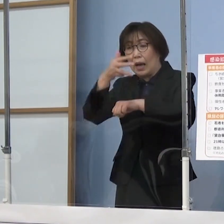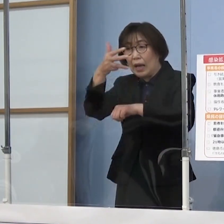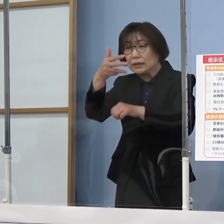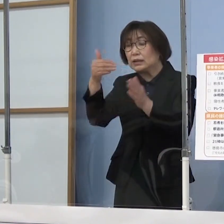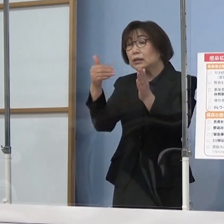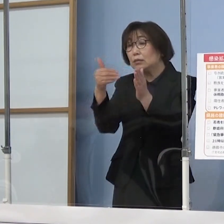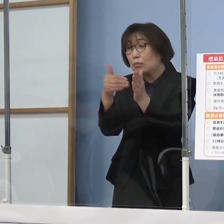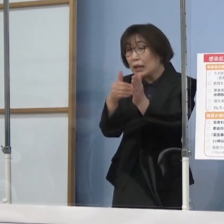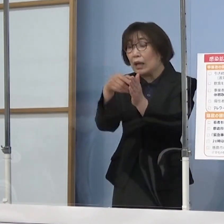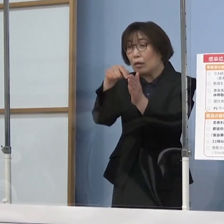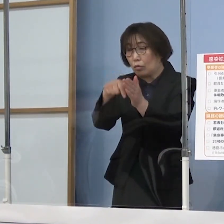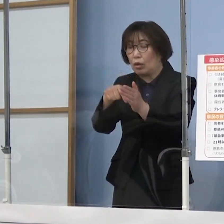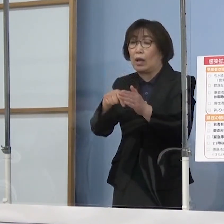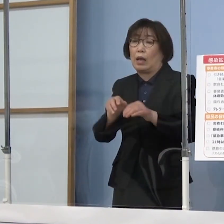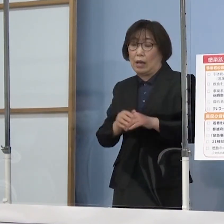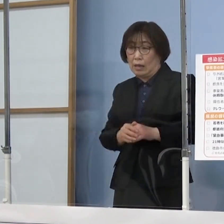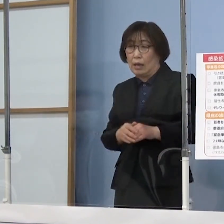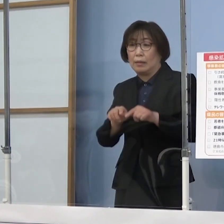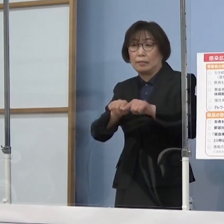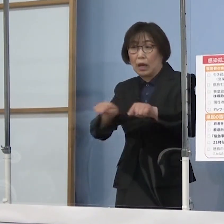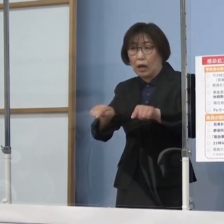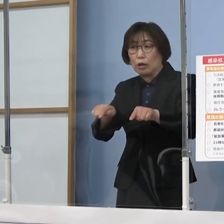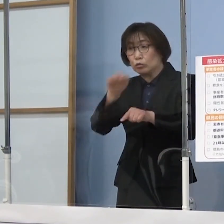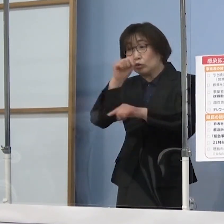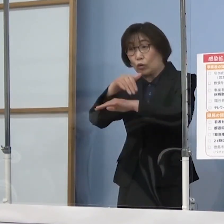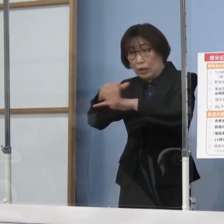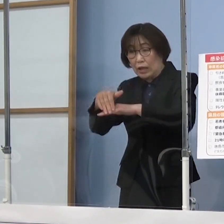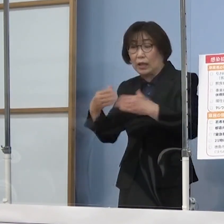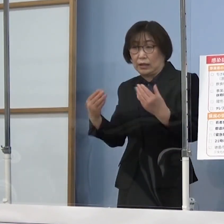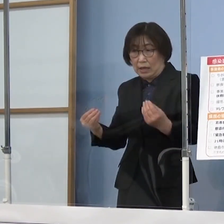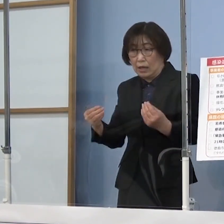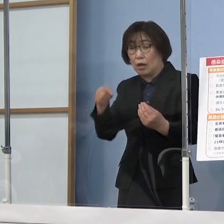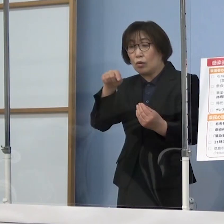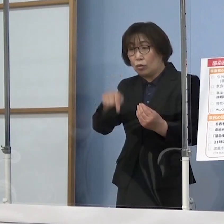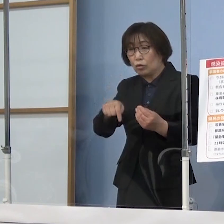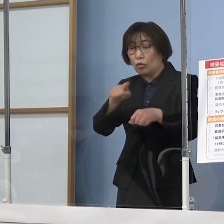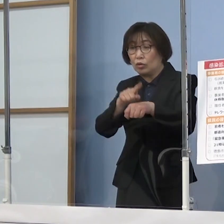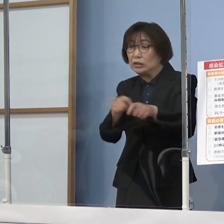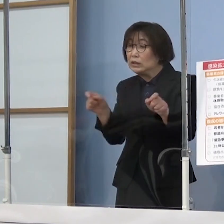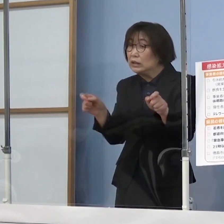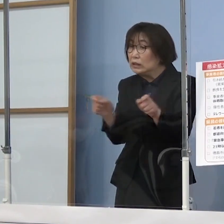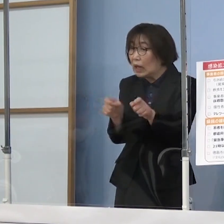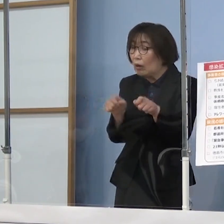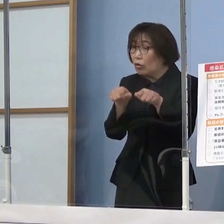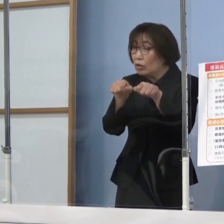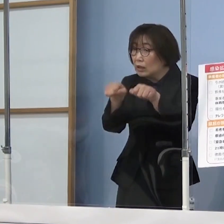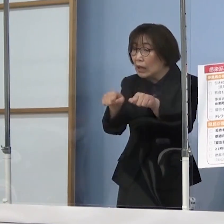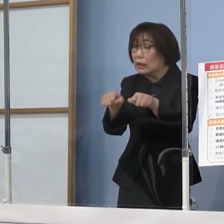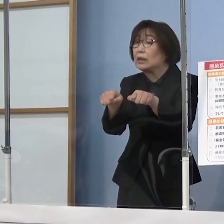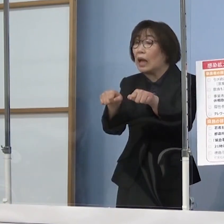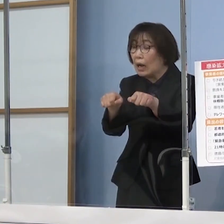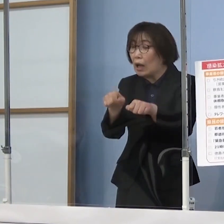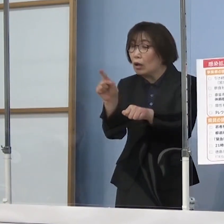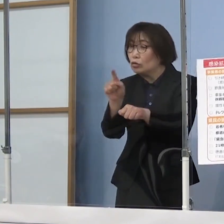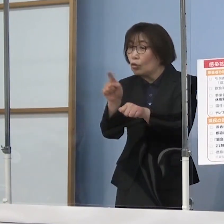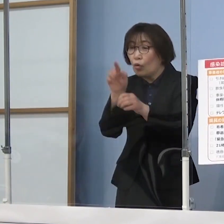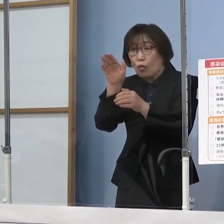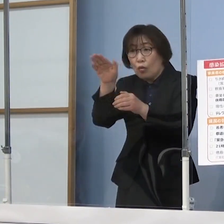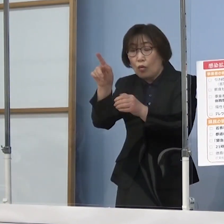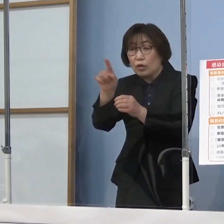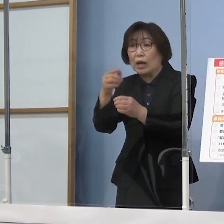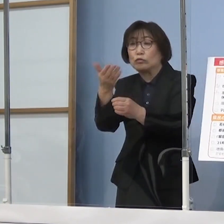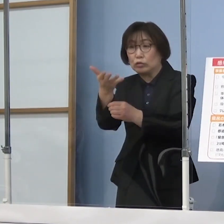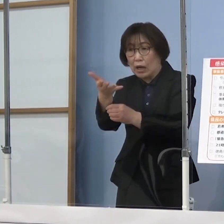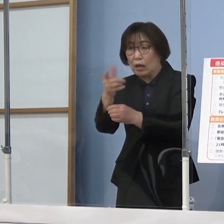予定となっておりました。そこでじゃあこの時短行ったらどういう状況になるか、徳島市内に